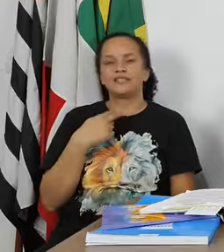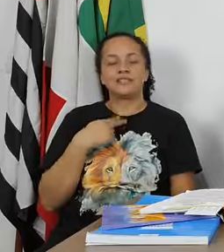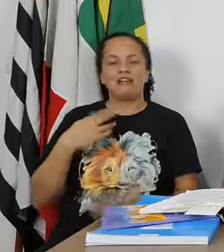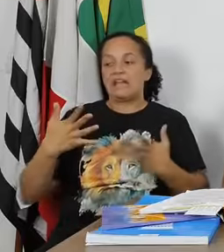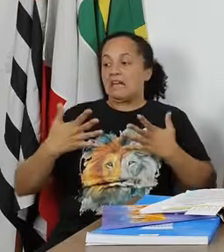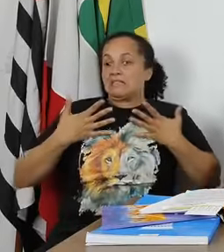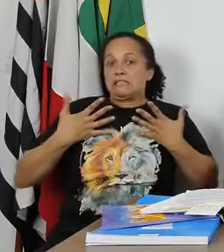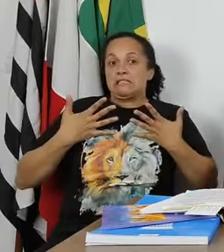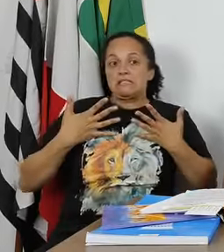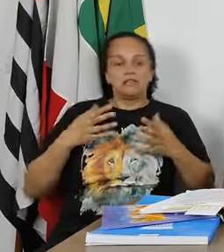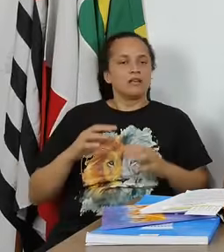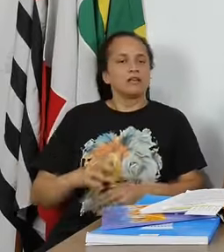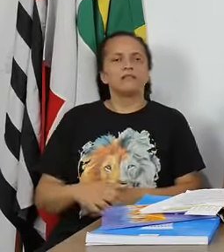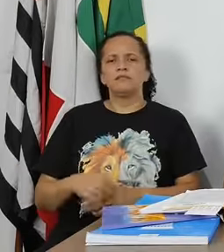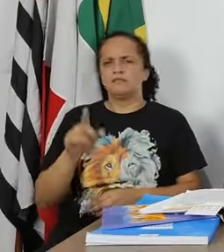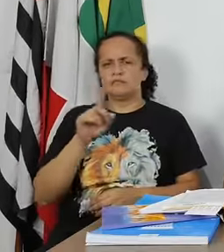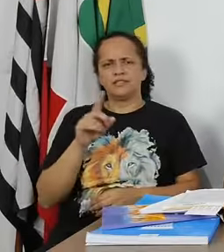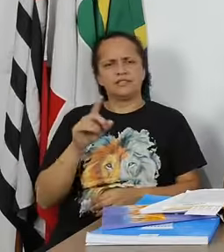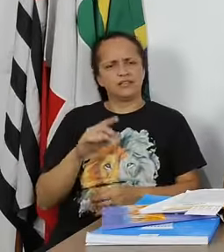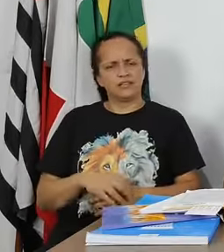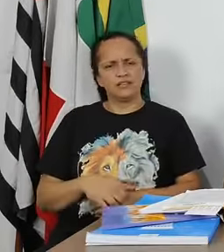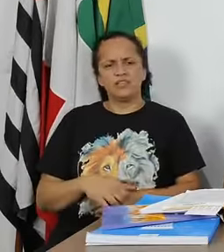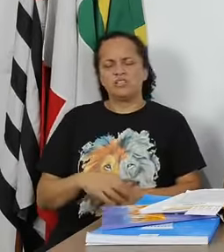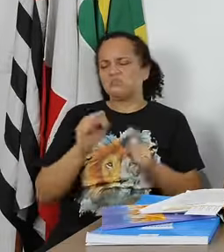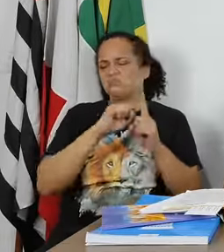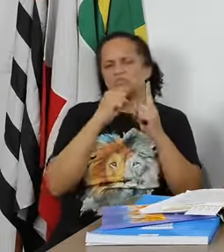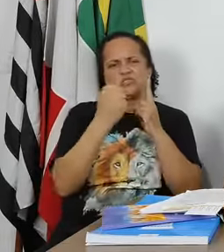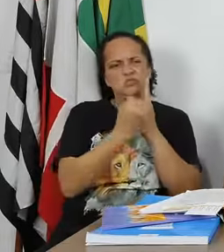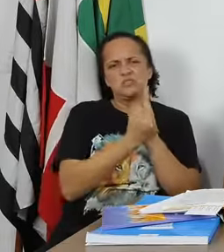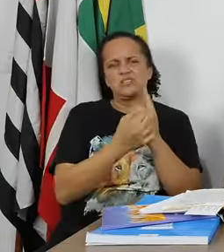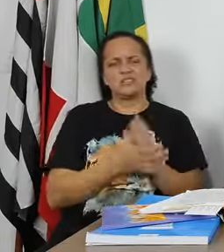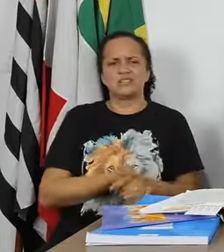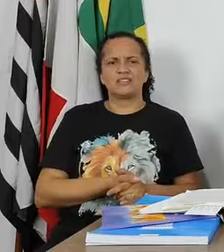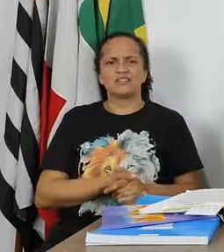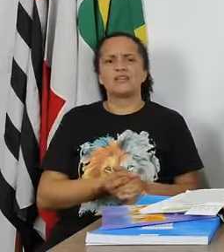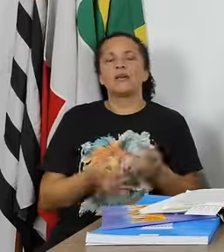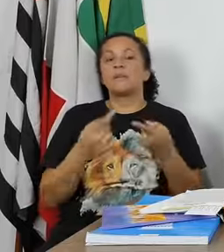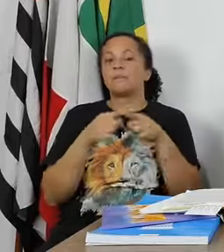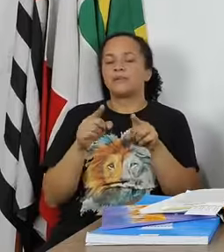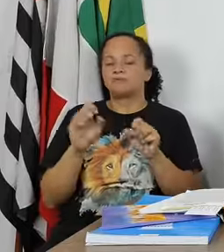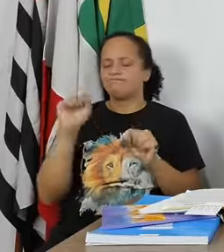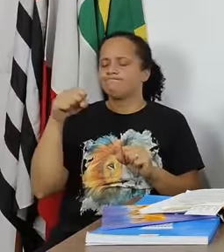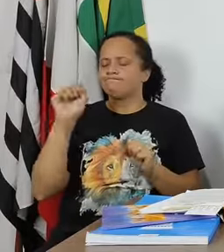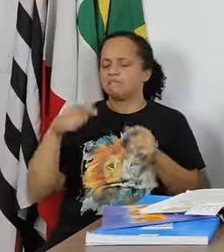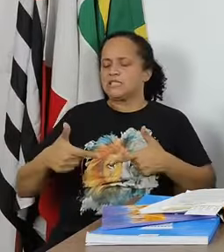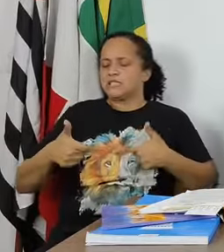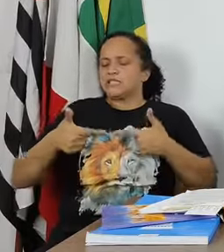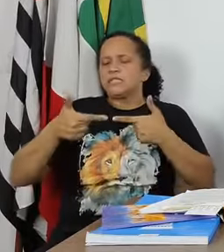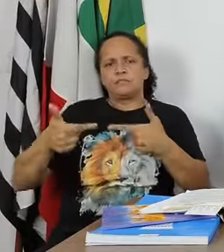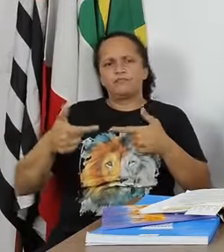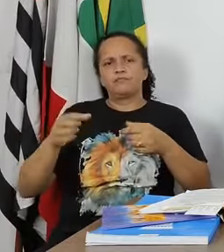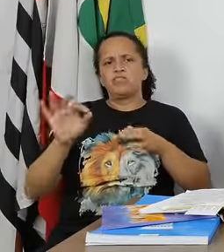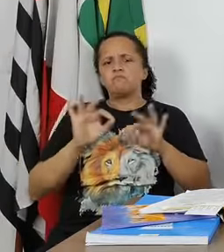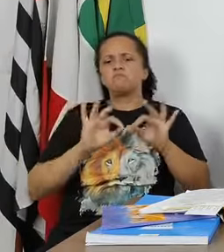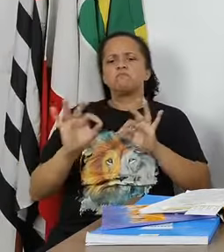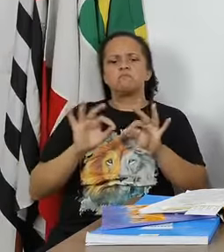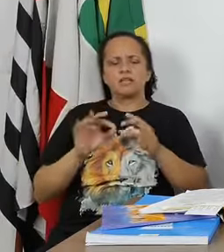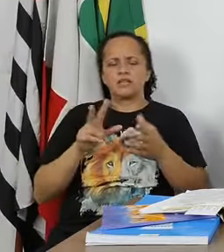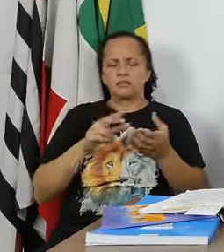assustar com a sociedade, e sim nos posicionar, mas precisamos nos preparar,